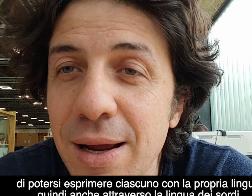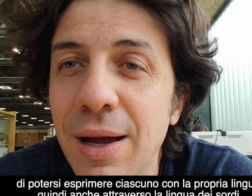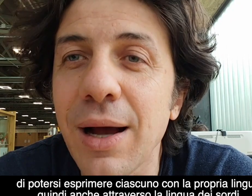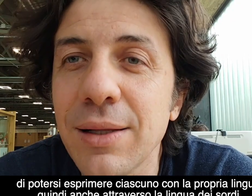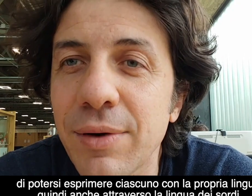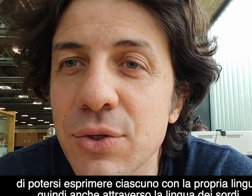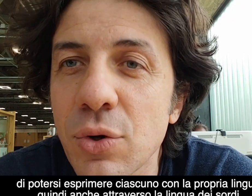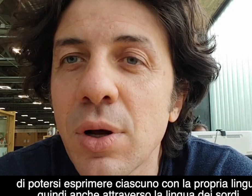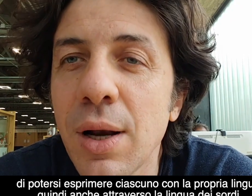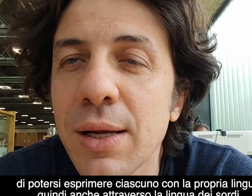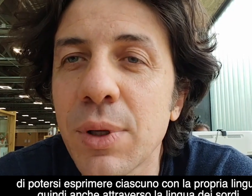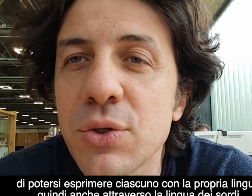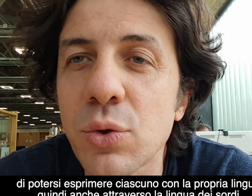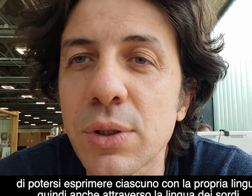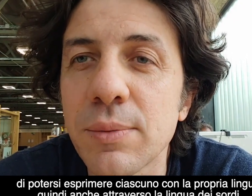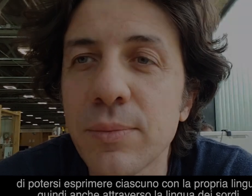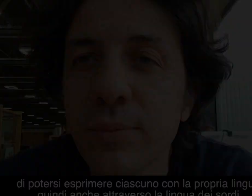attraverso la lingua dei sordi